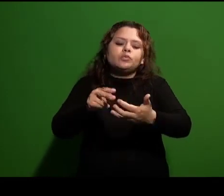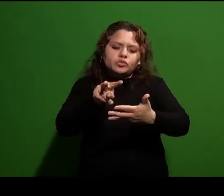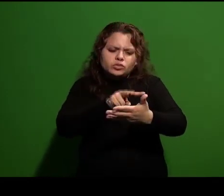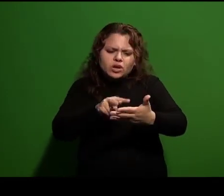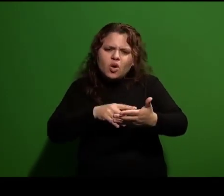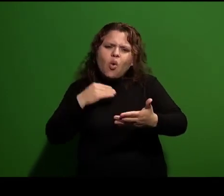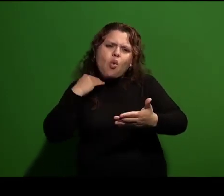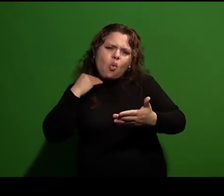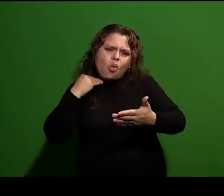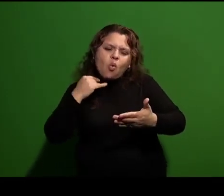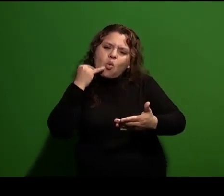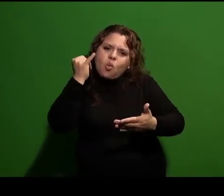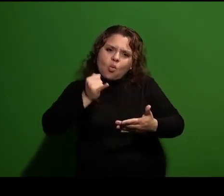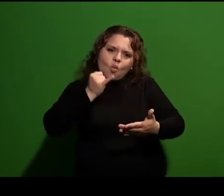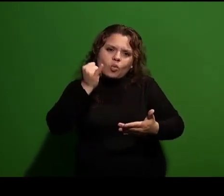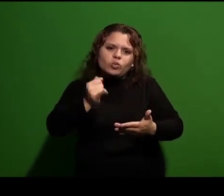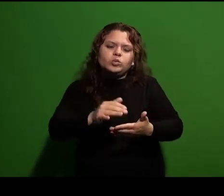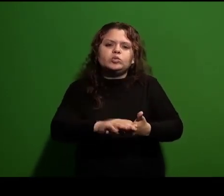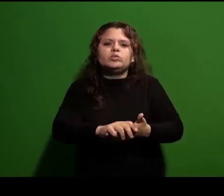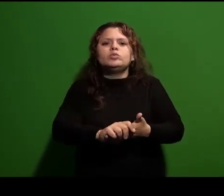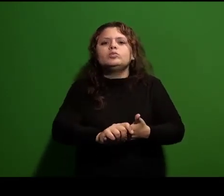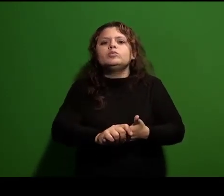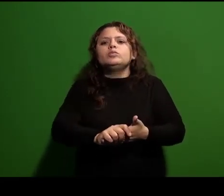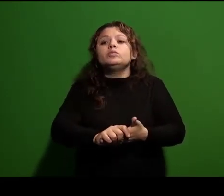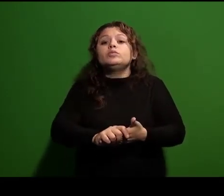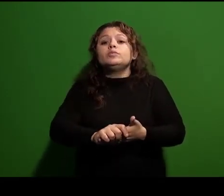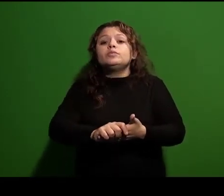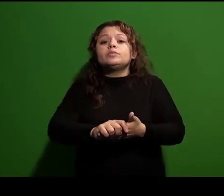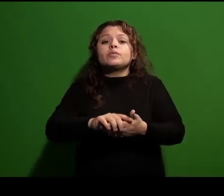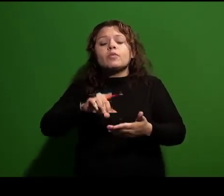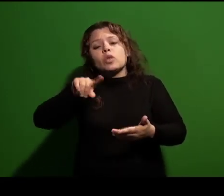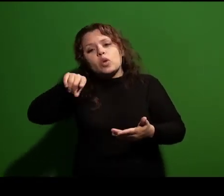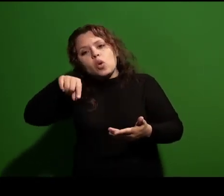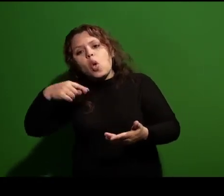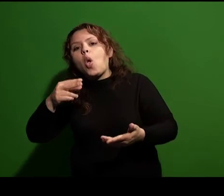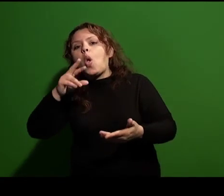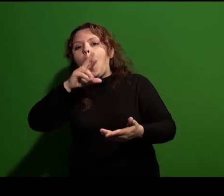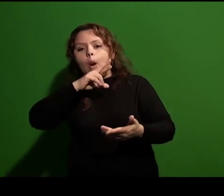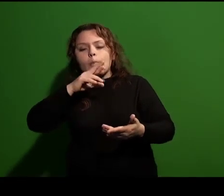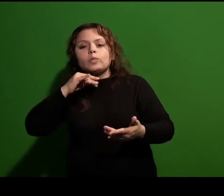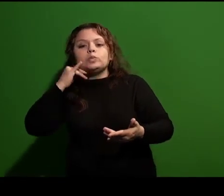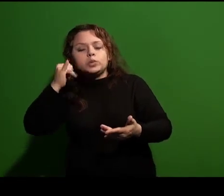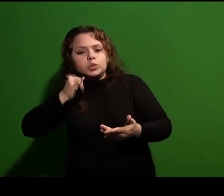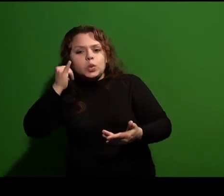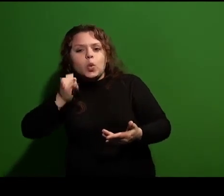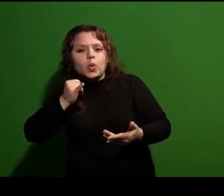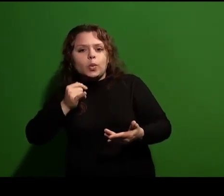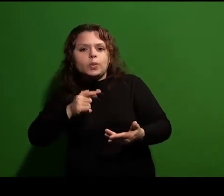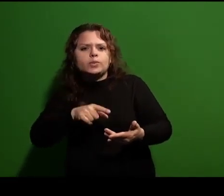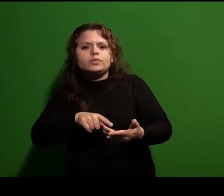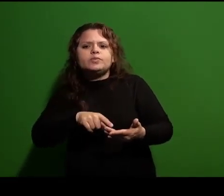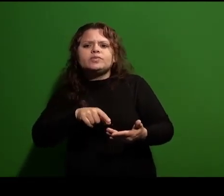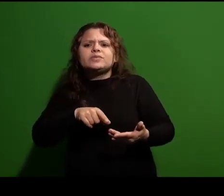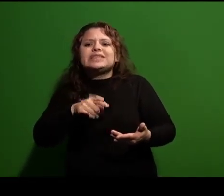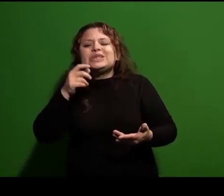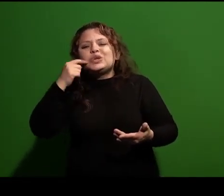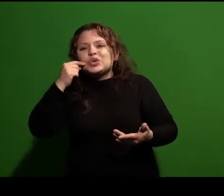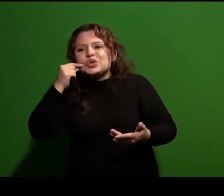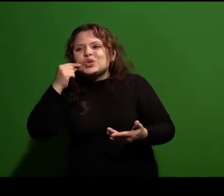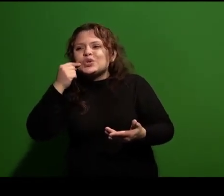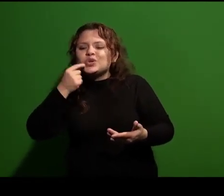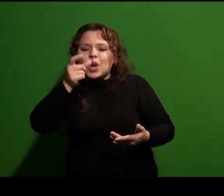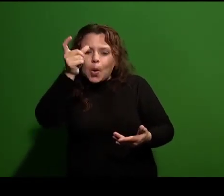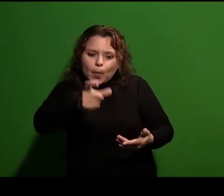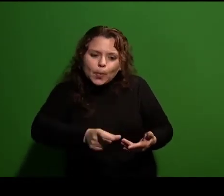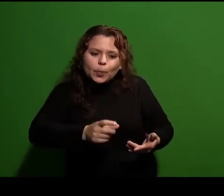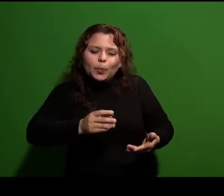Herald, 25 de febrero de 1902. Otro comentario de Elena de White. El